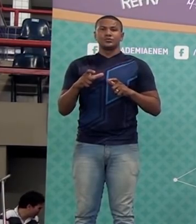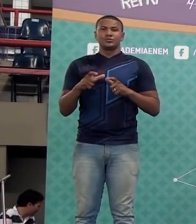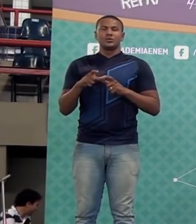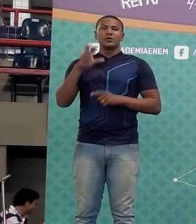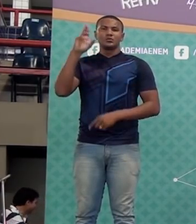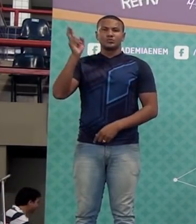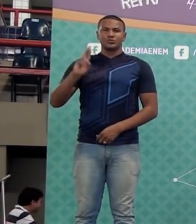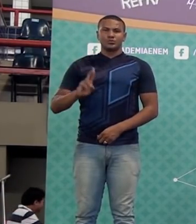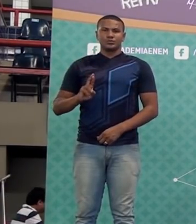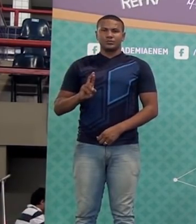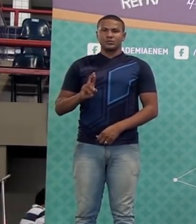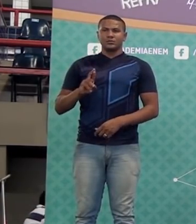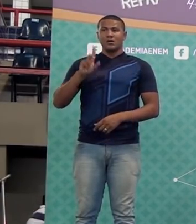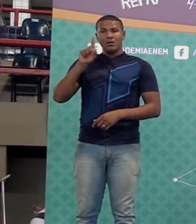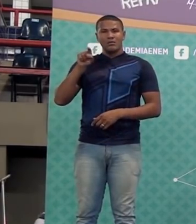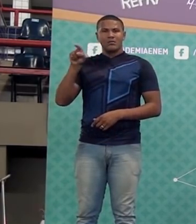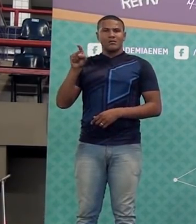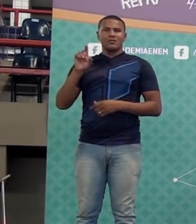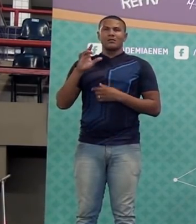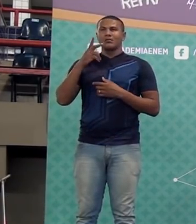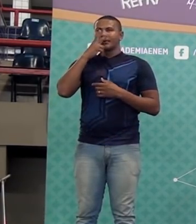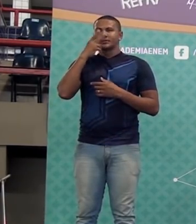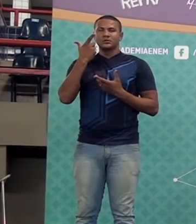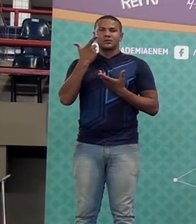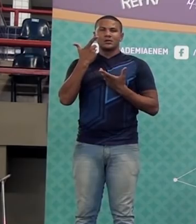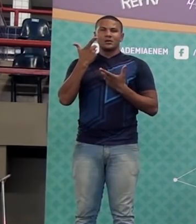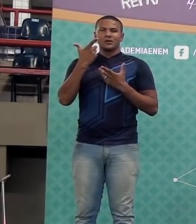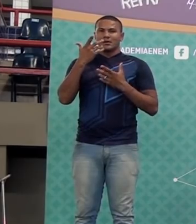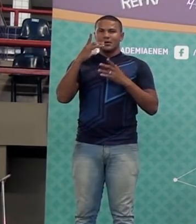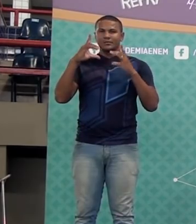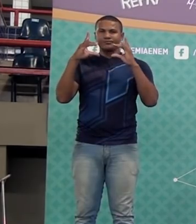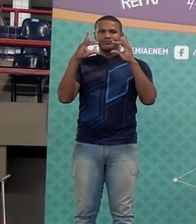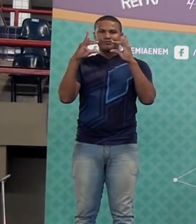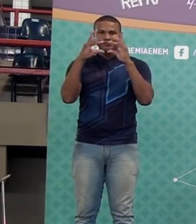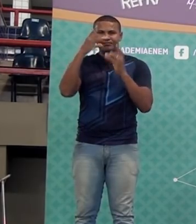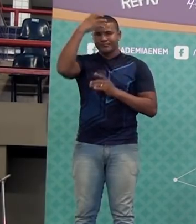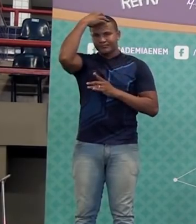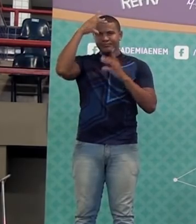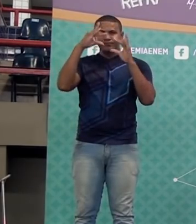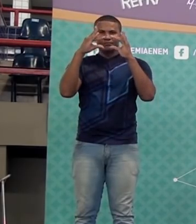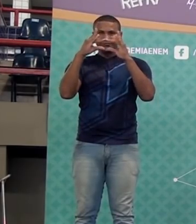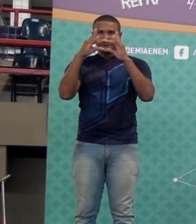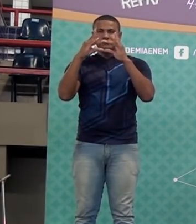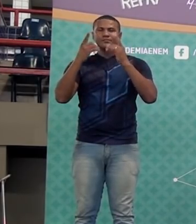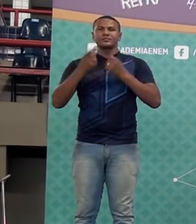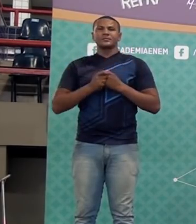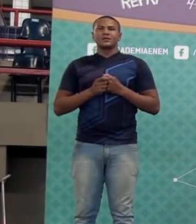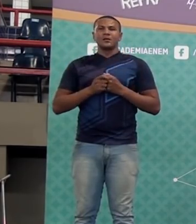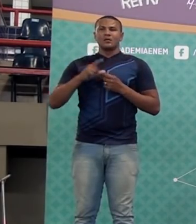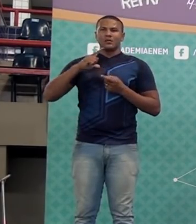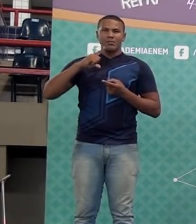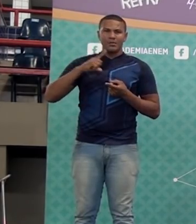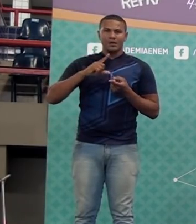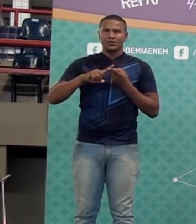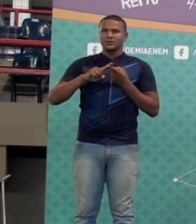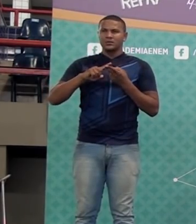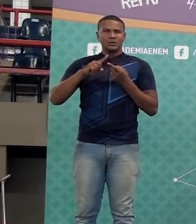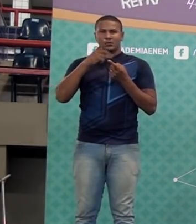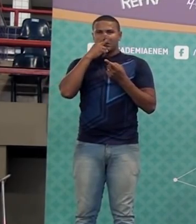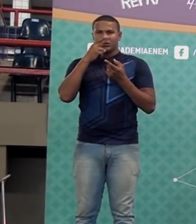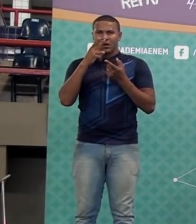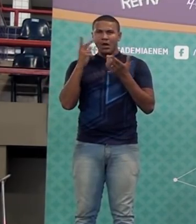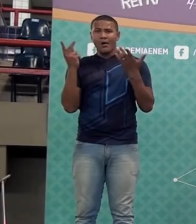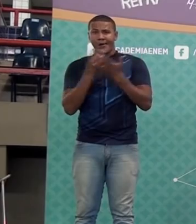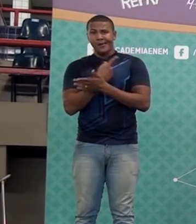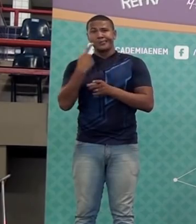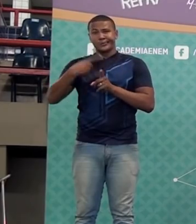início do século XX era um país semi-feudal, atrasado, governado por uma monarquia teocrática, czarista. Está errado isso aí,